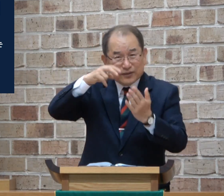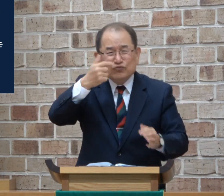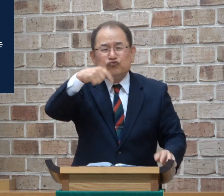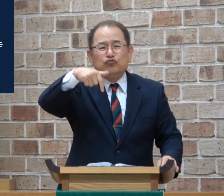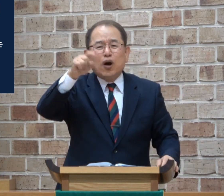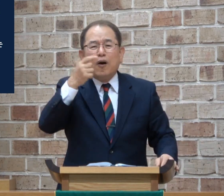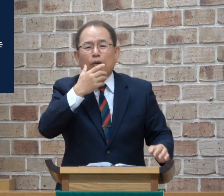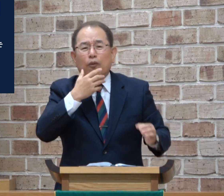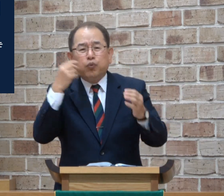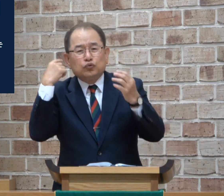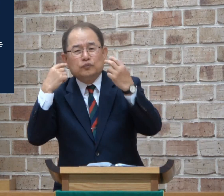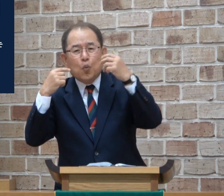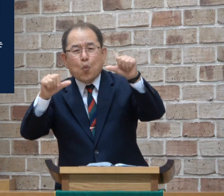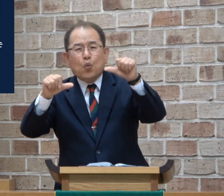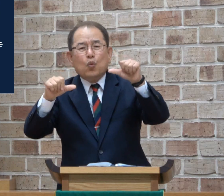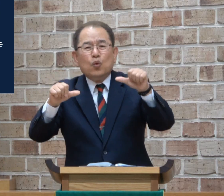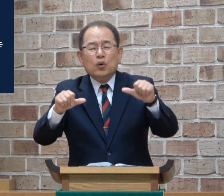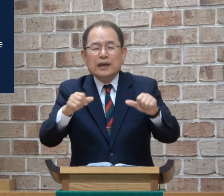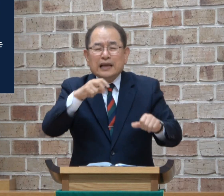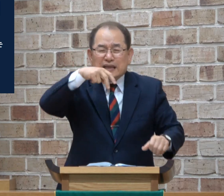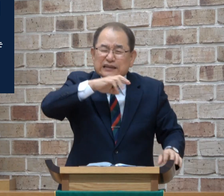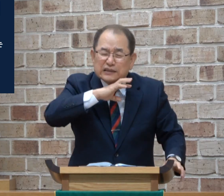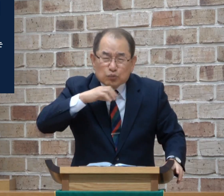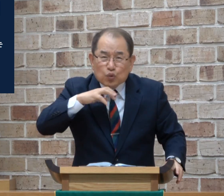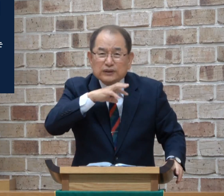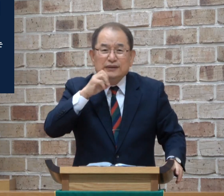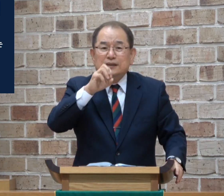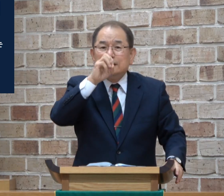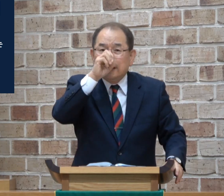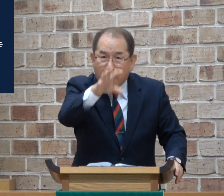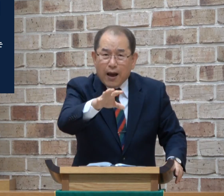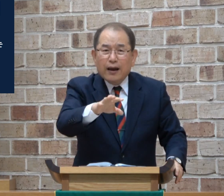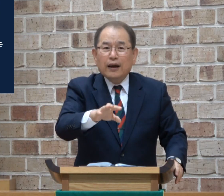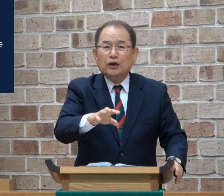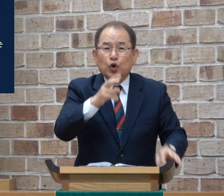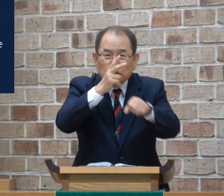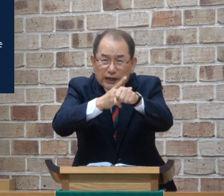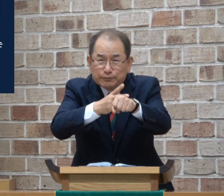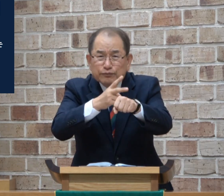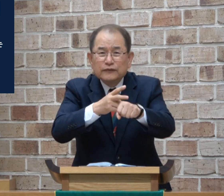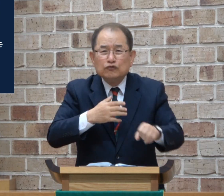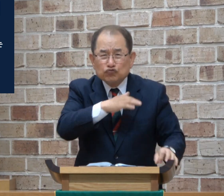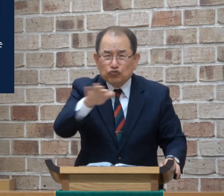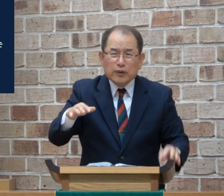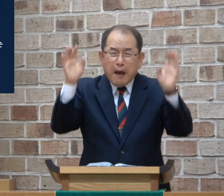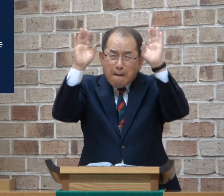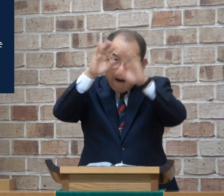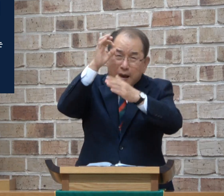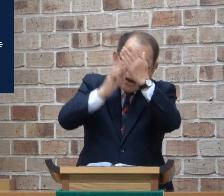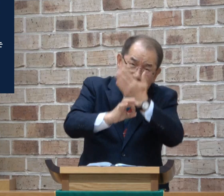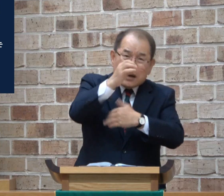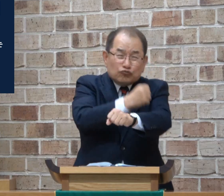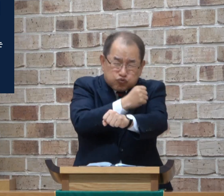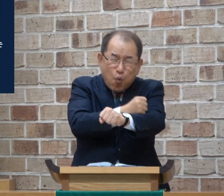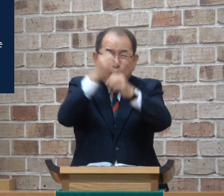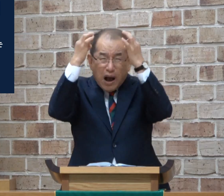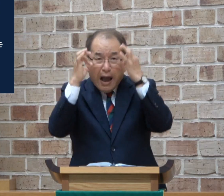5장 5절 말씀. 시몬이 대답하여 이르되 선생님, 우리들이 밤이 새도록 수고하였을 때 잡은 것이